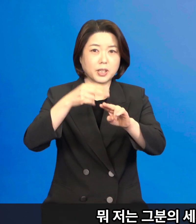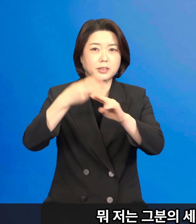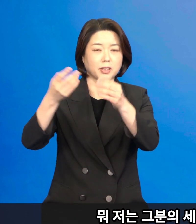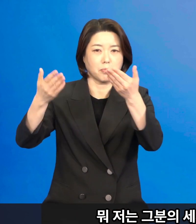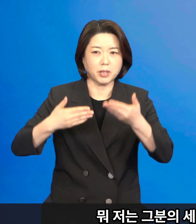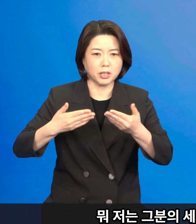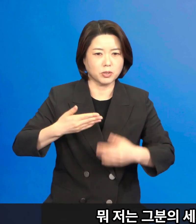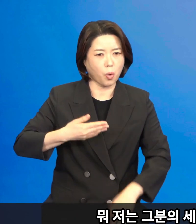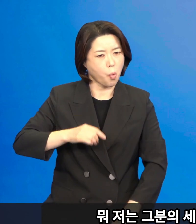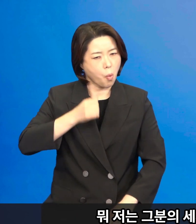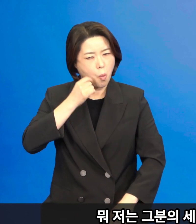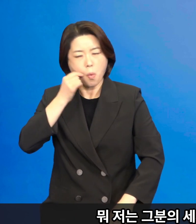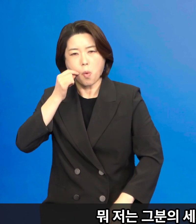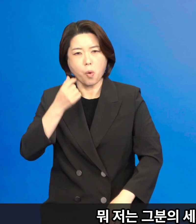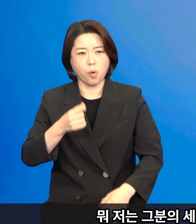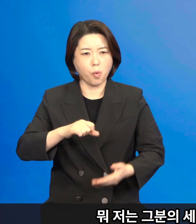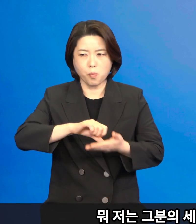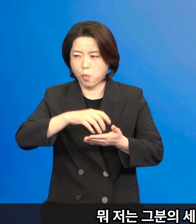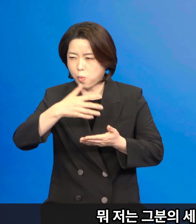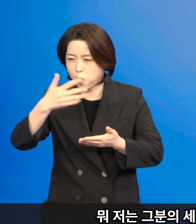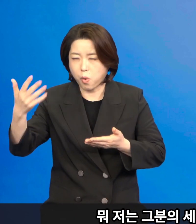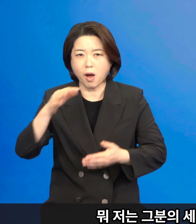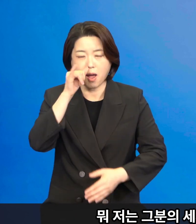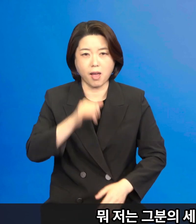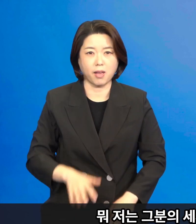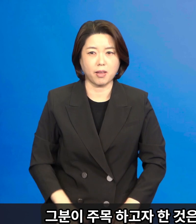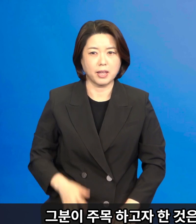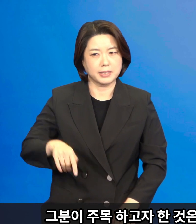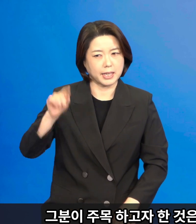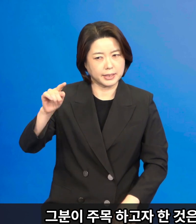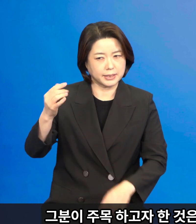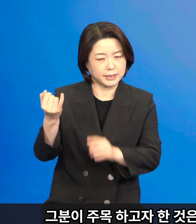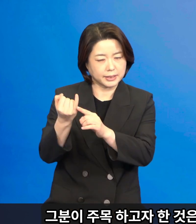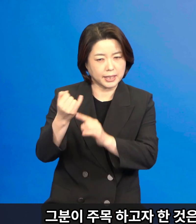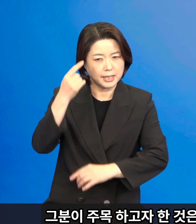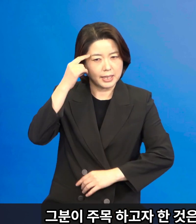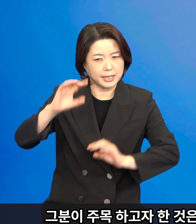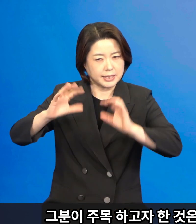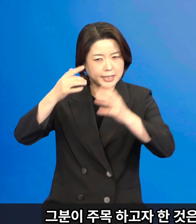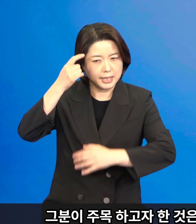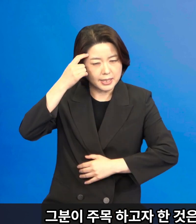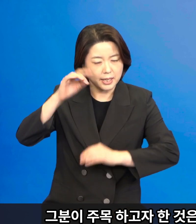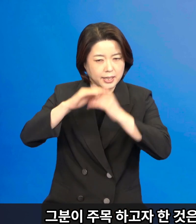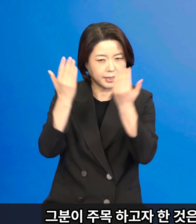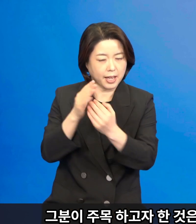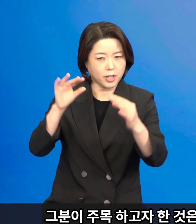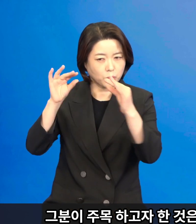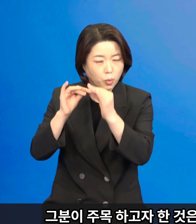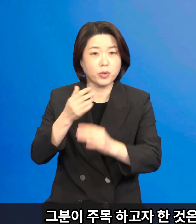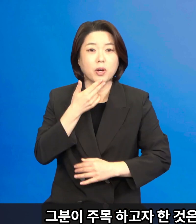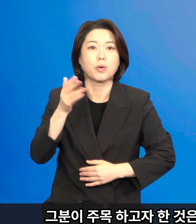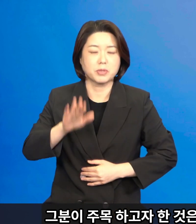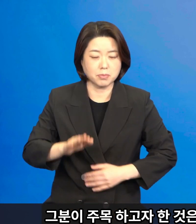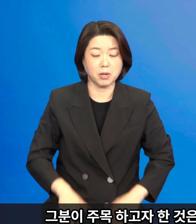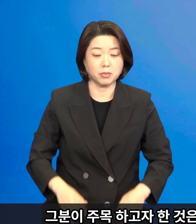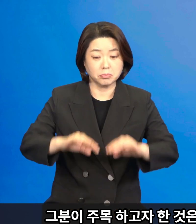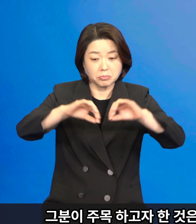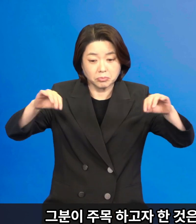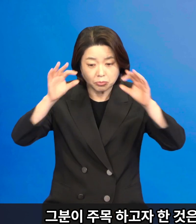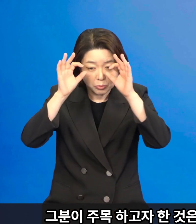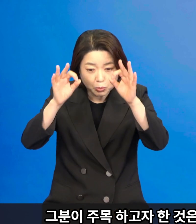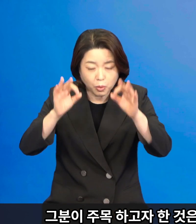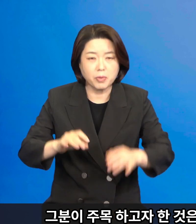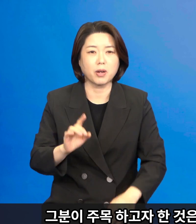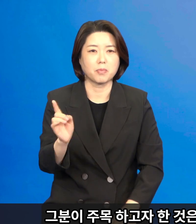그분의 세계관을 다 동의하지는 않지만 그분이 주목하고자 한 것은 인간 안에